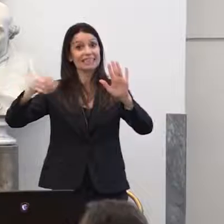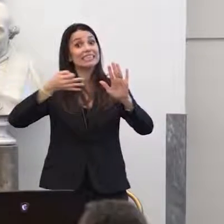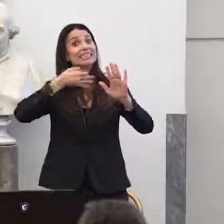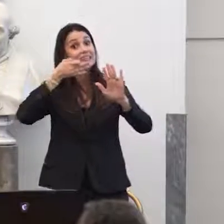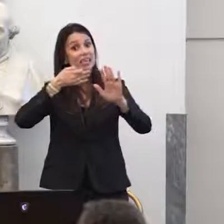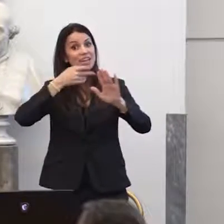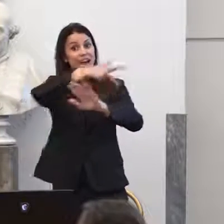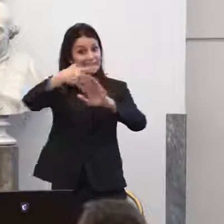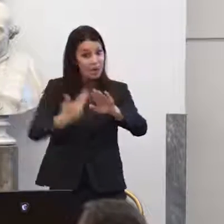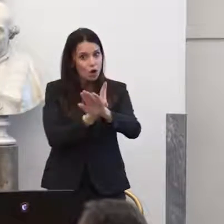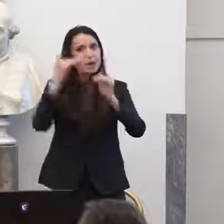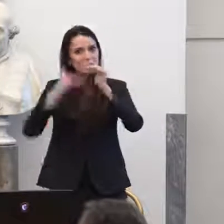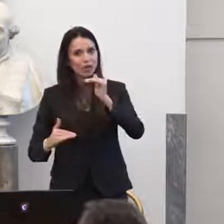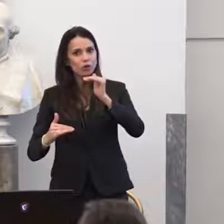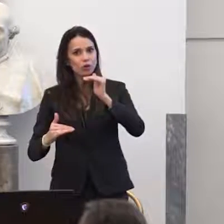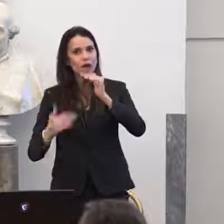prima.